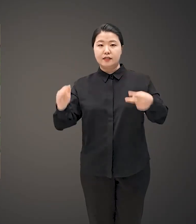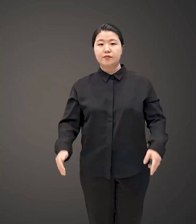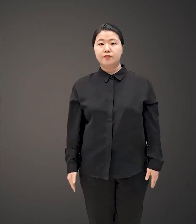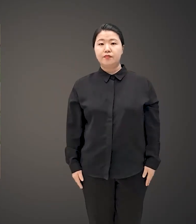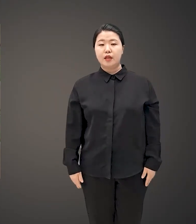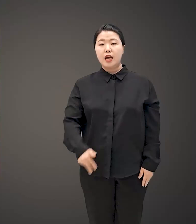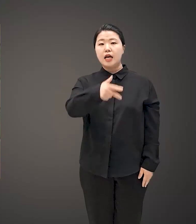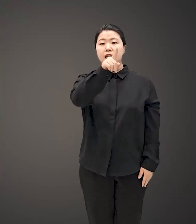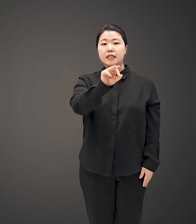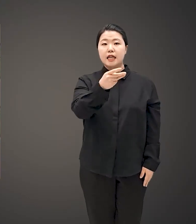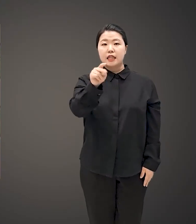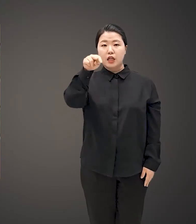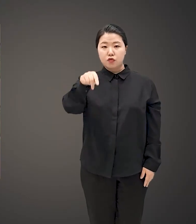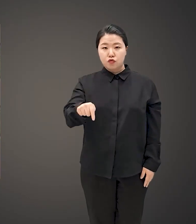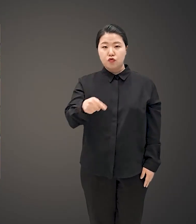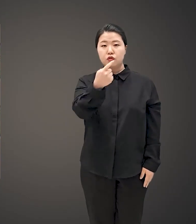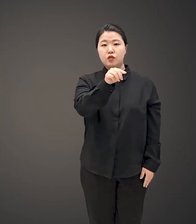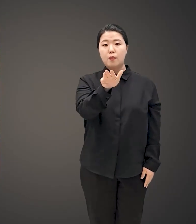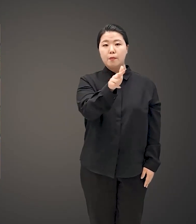장태수